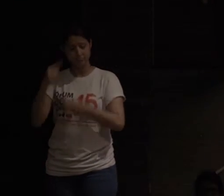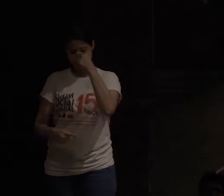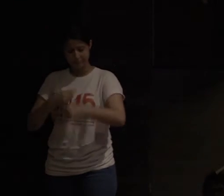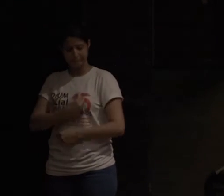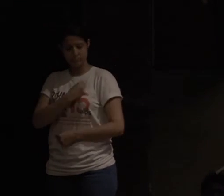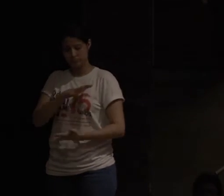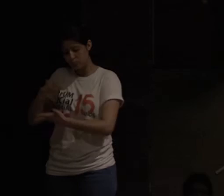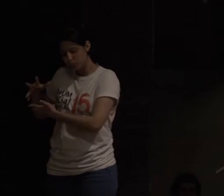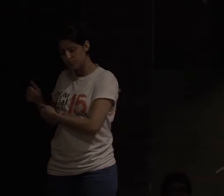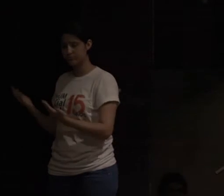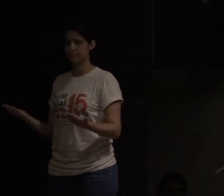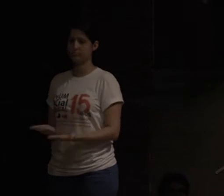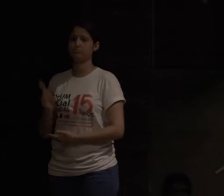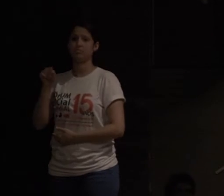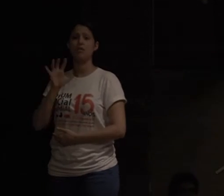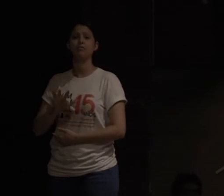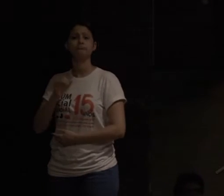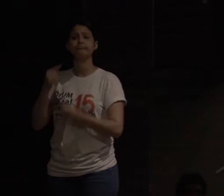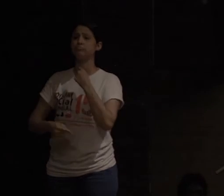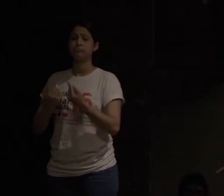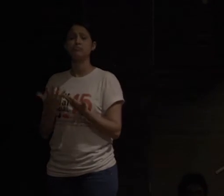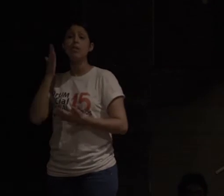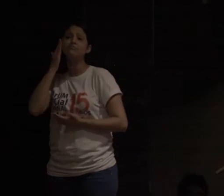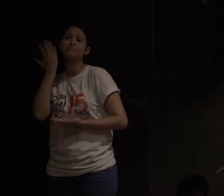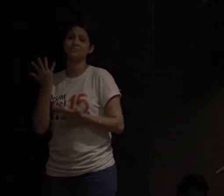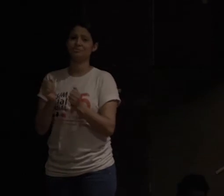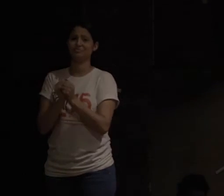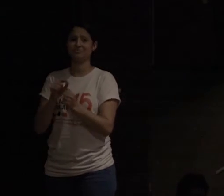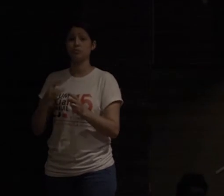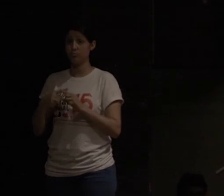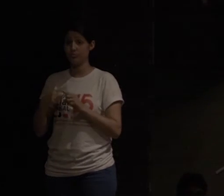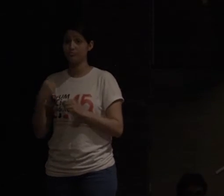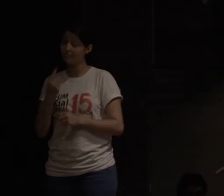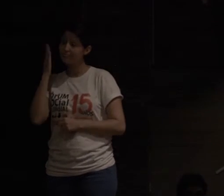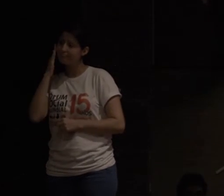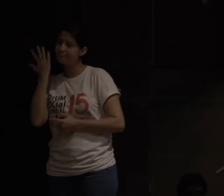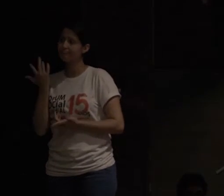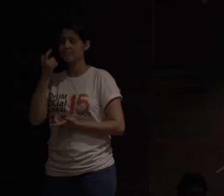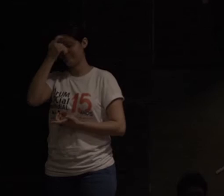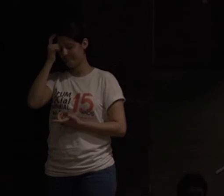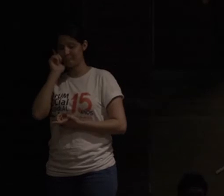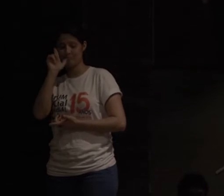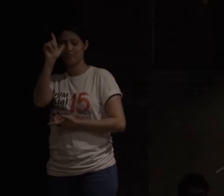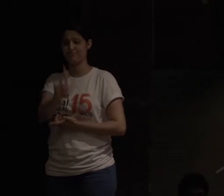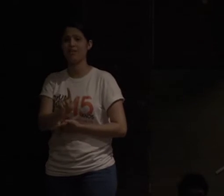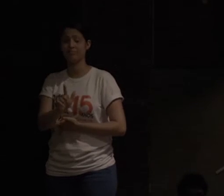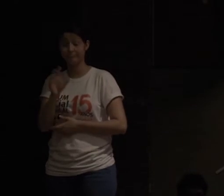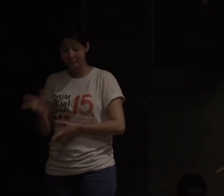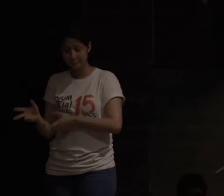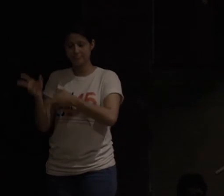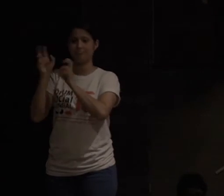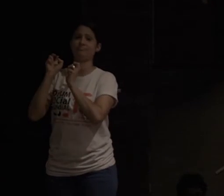à educação. É esta aquilo que eu chamo a ecologia dos saberes. Porque só a ecologia dos saberes é que nos consegue captar estas